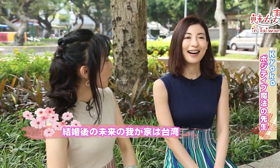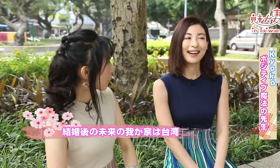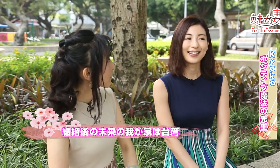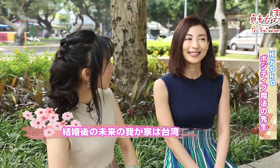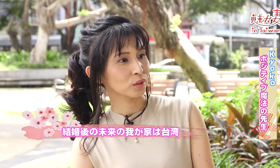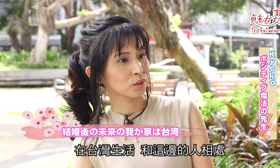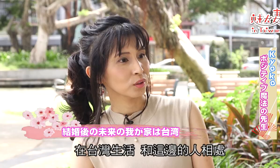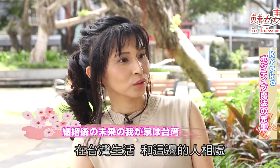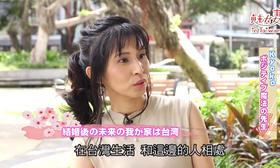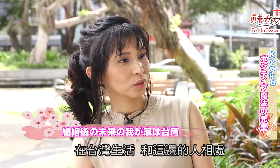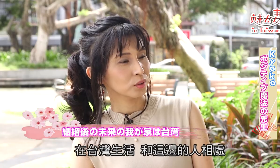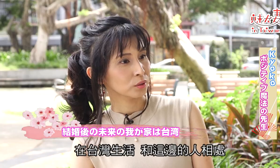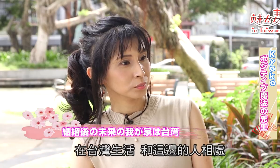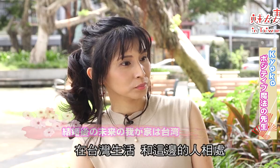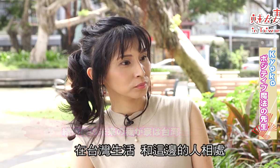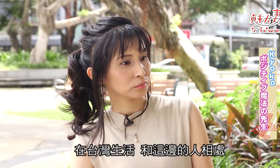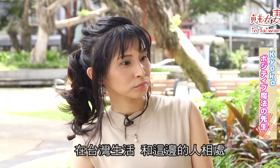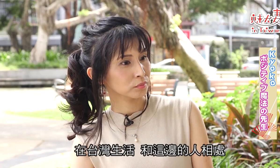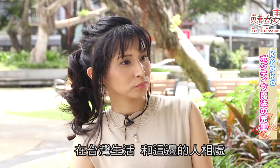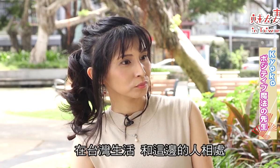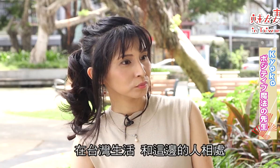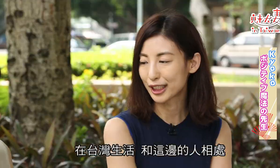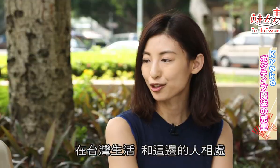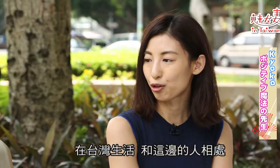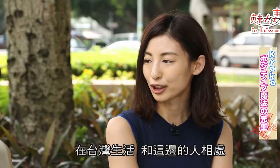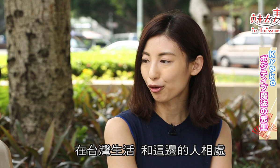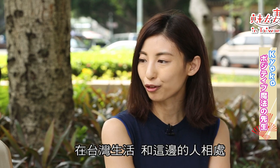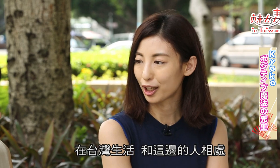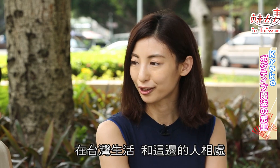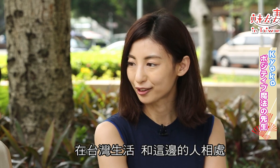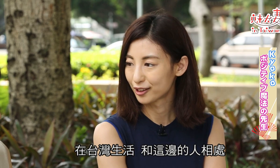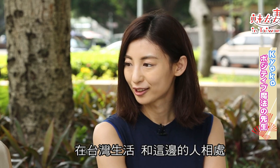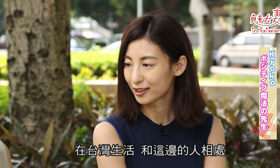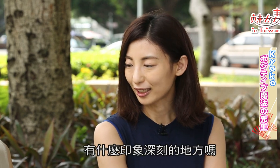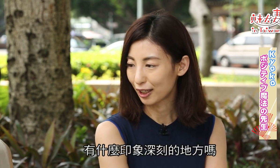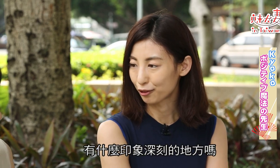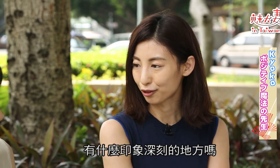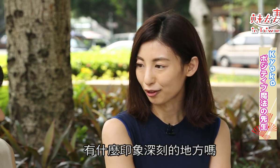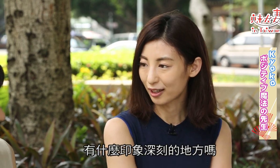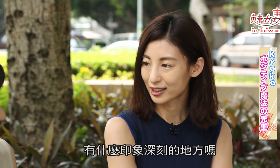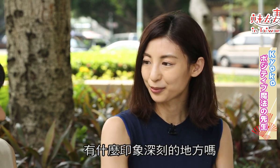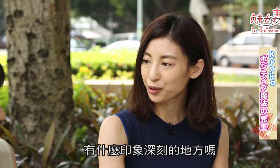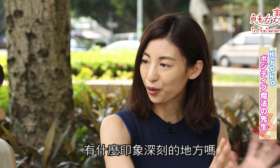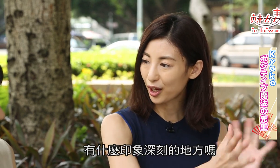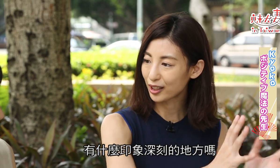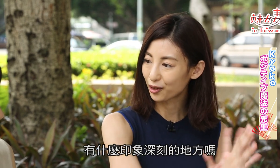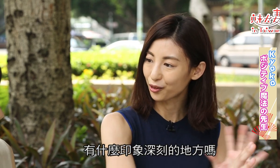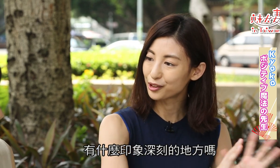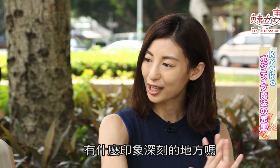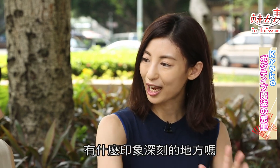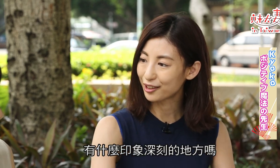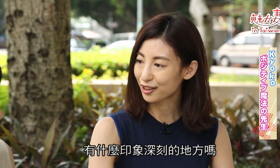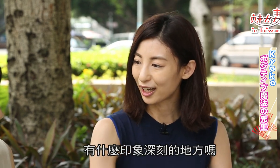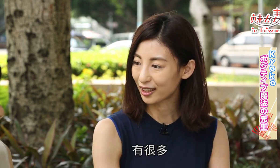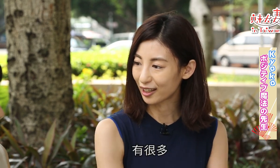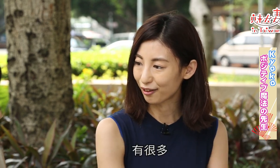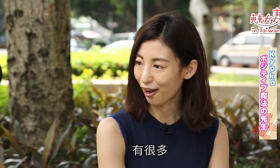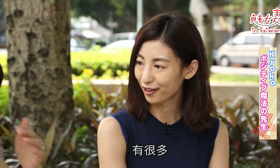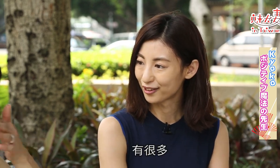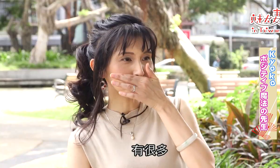い、なんか台湾に来てからなんかすごく印象に残ってる出来事とか、地元の方との触れ合いの中 で、いっぱいいっぱいあります